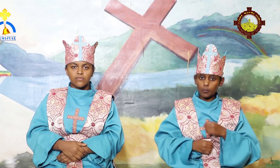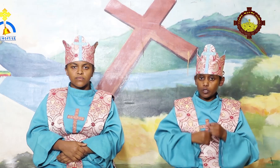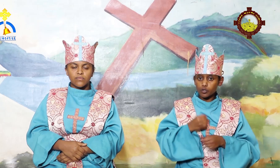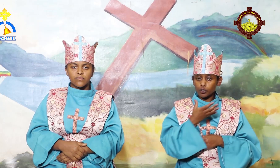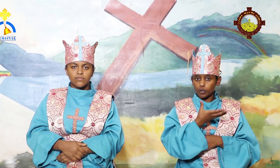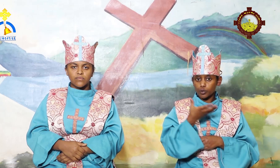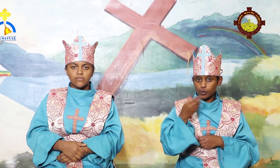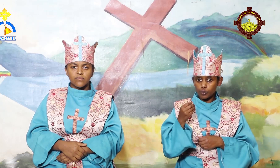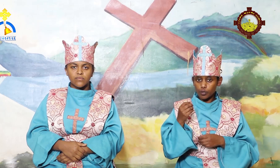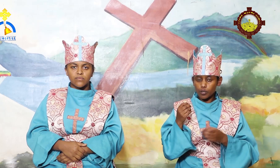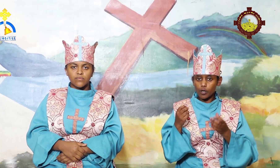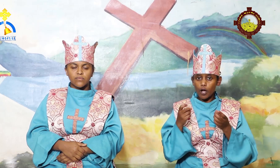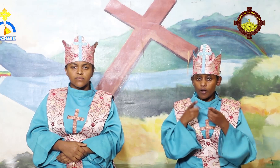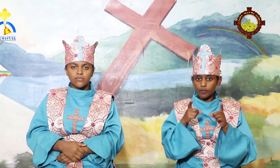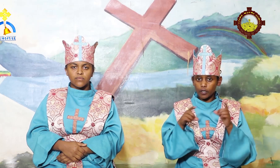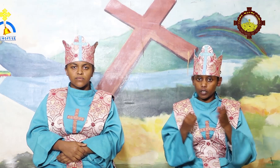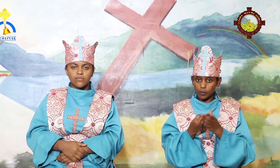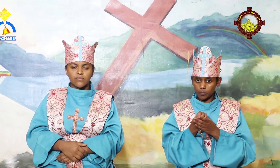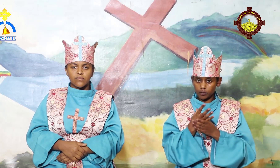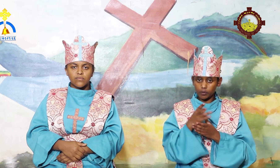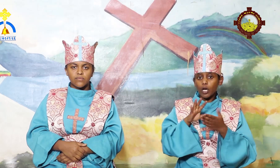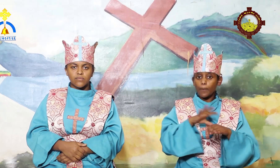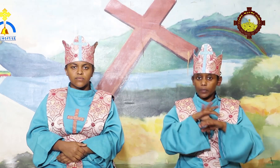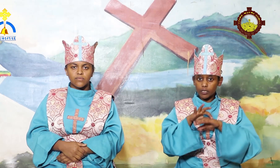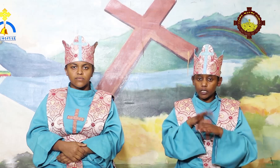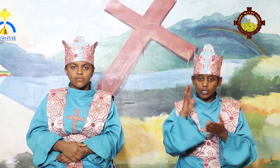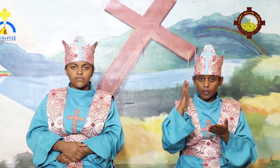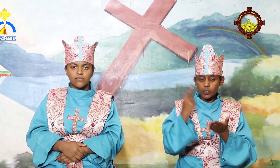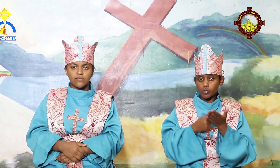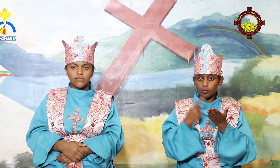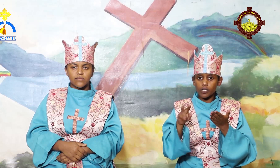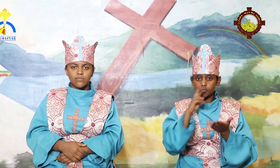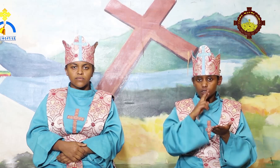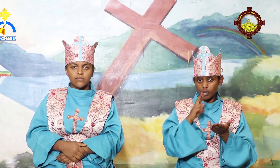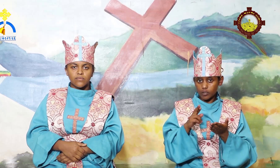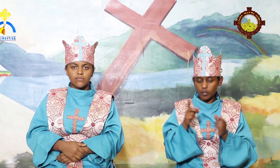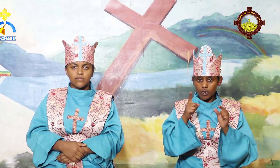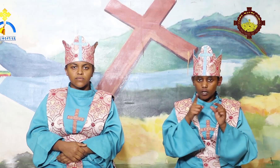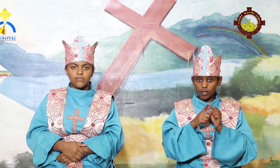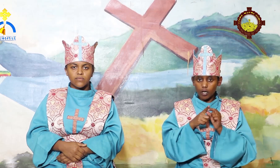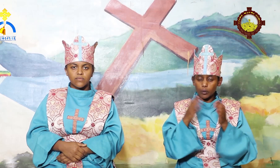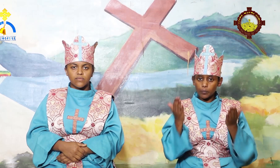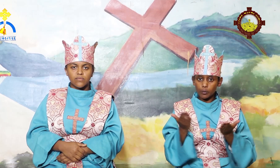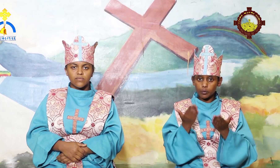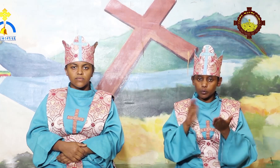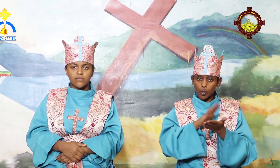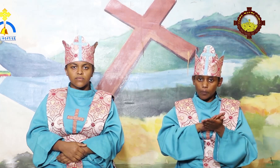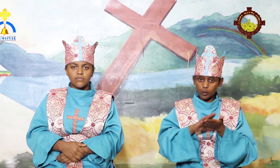መጣፈጥ፣ መደሰት የሚያስጨንቃቸውና በመልካም ምድር የተመሰሉ እነዚህ ናቸው።